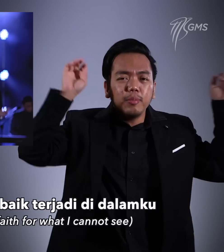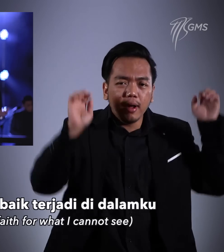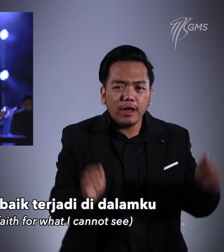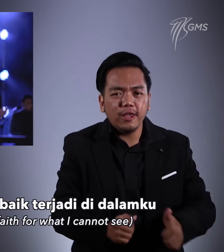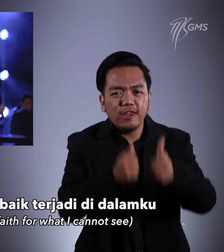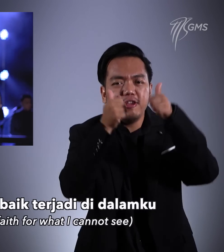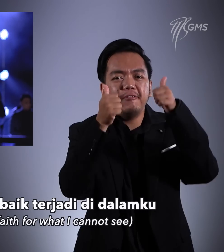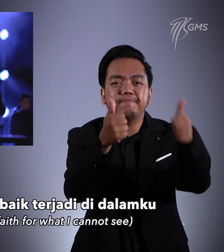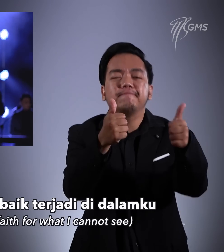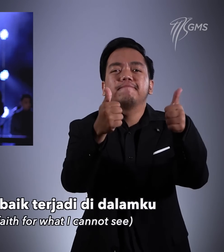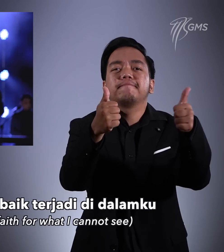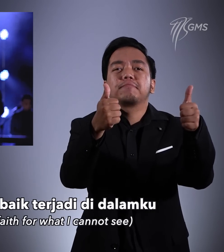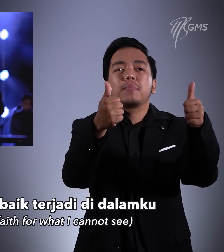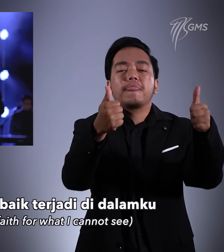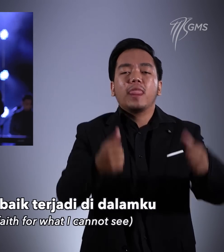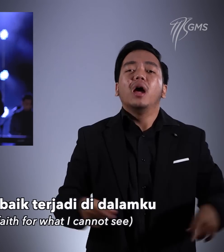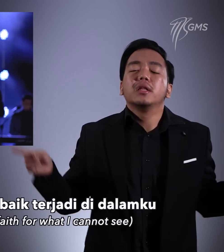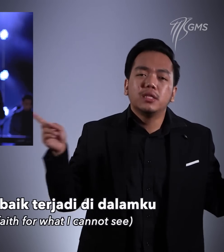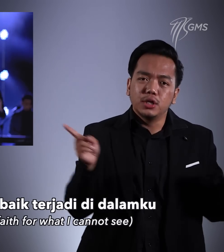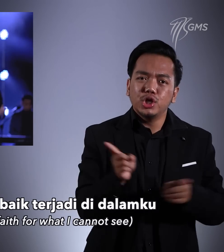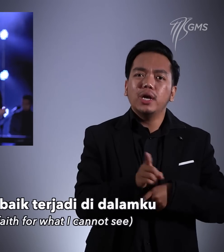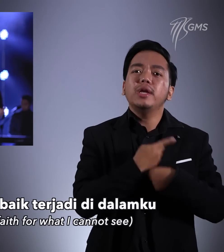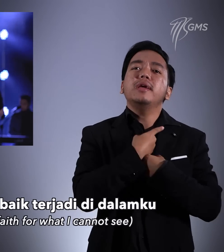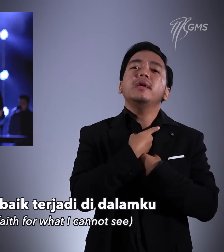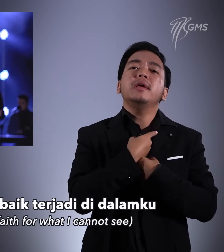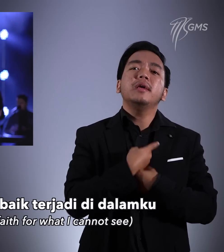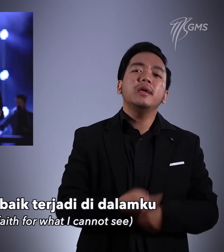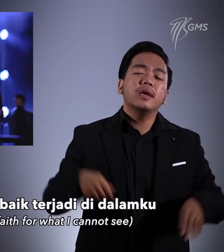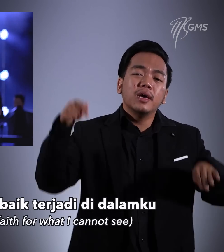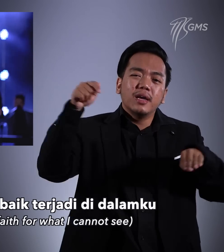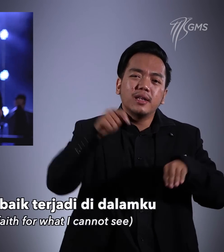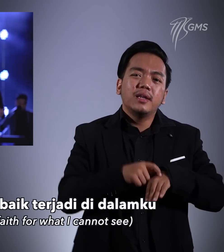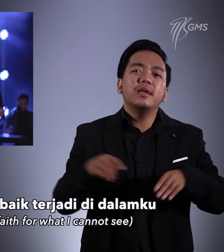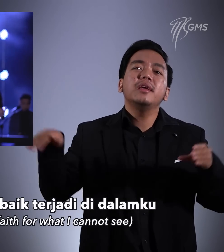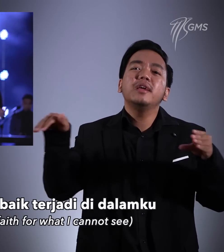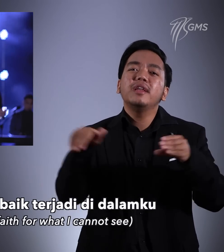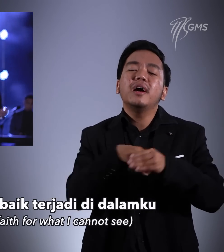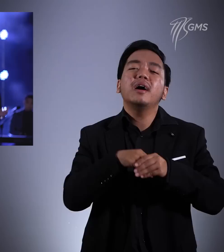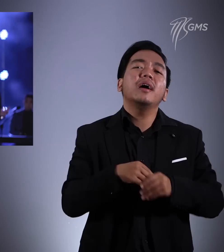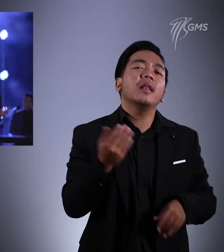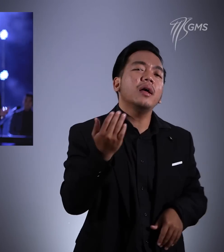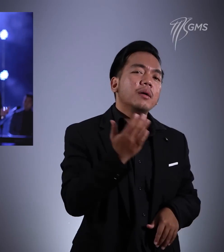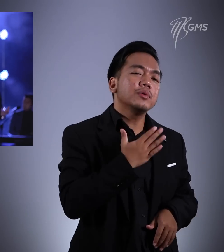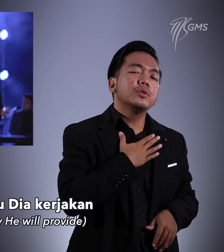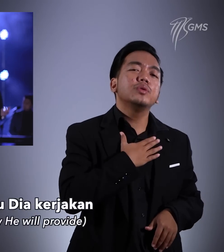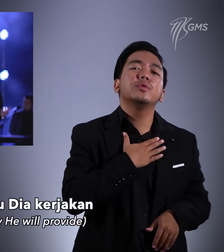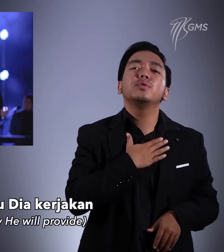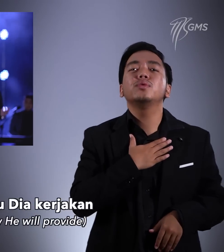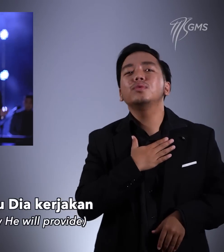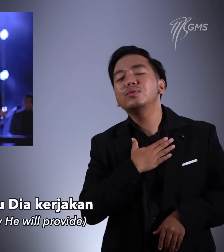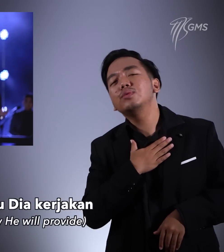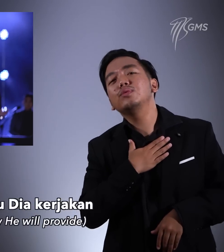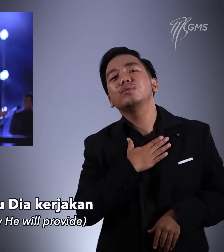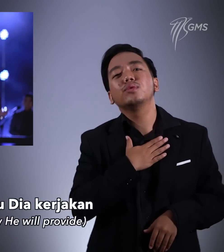yang terbaik, nyanyikan ini, terjadi di dalamku.